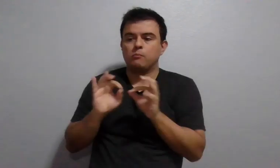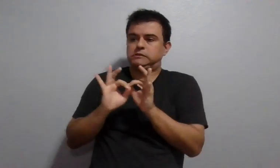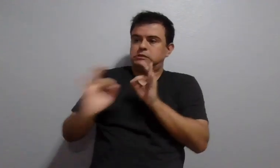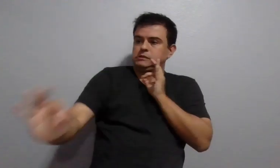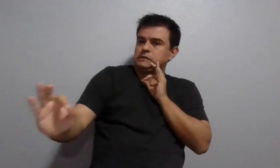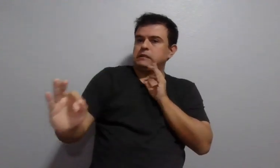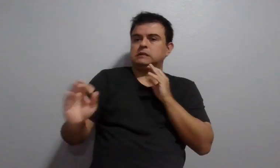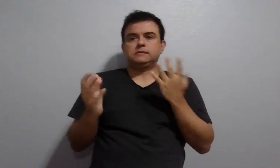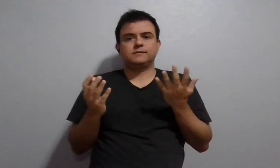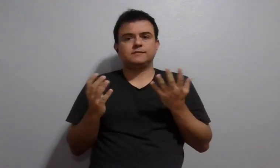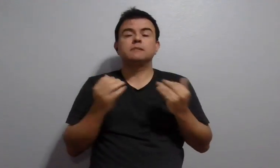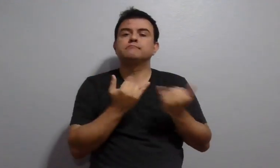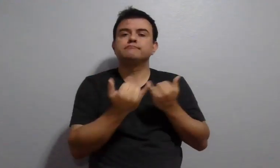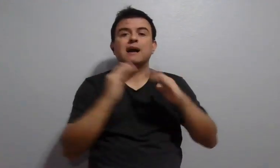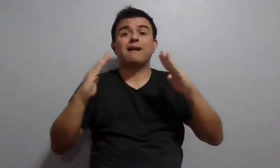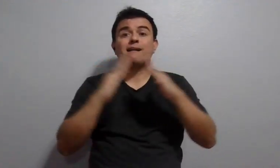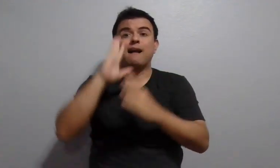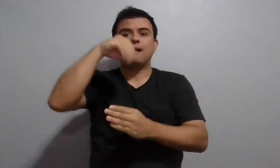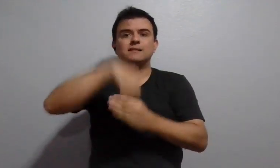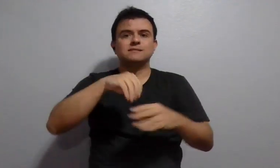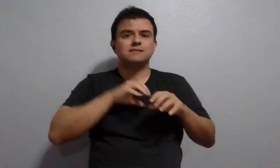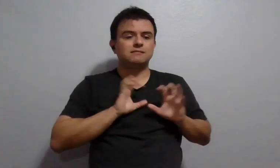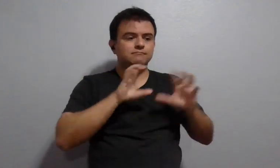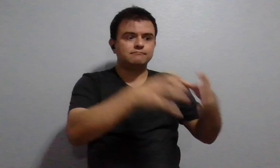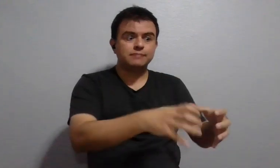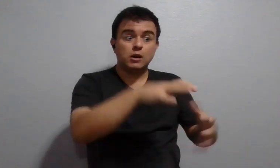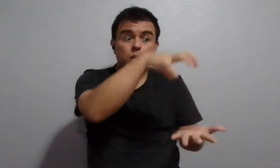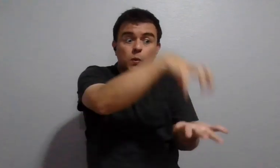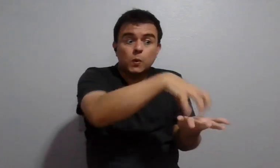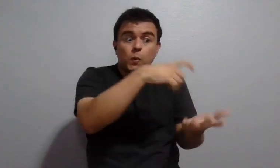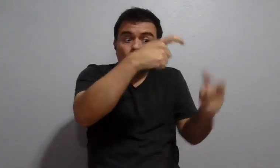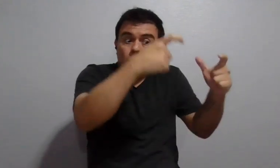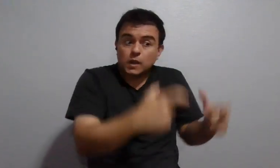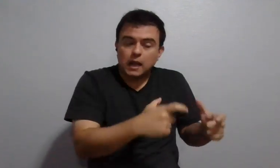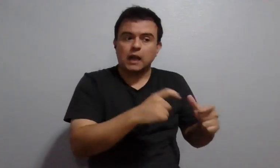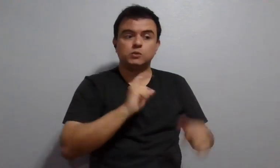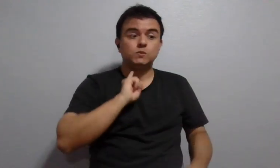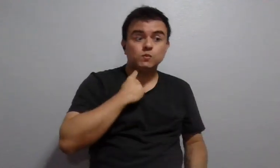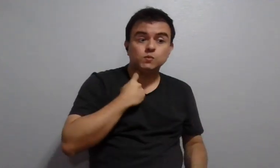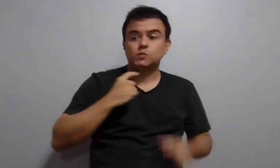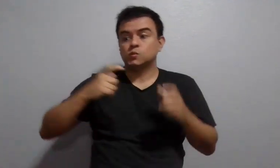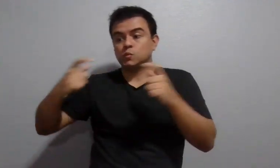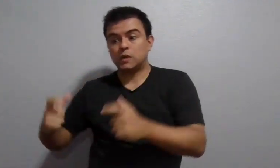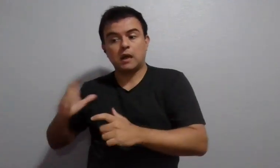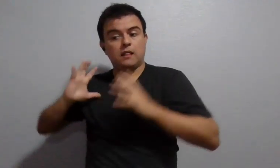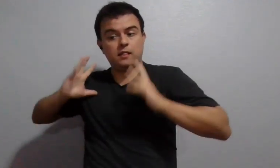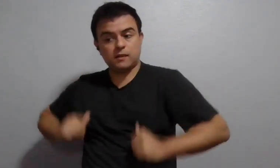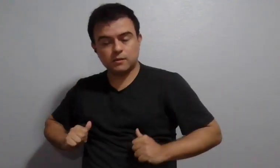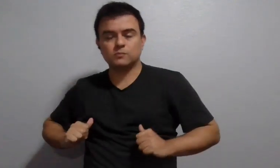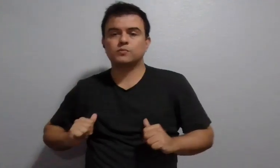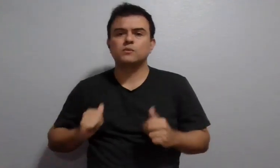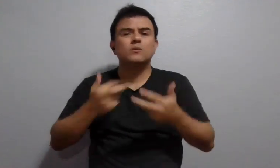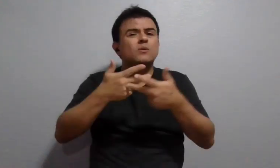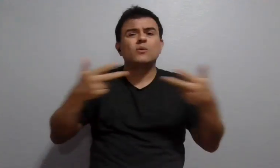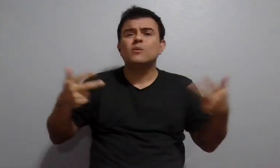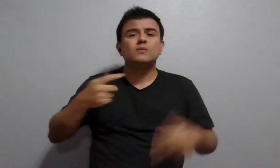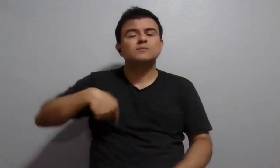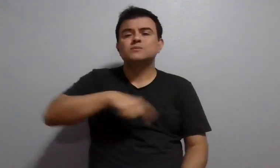suja da casa, que tem que cuidar entre a área suja e a área limpa. São coisas, muitas vezes, para a gente